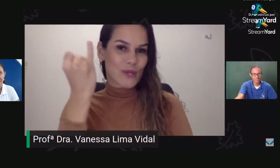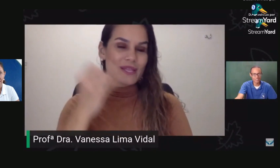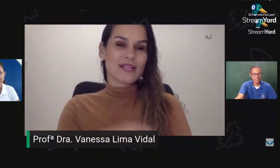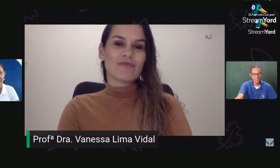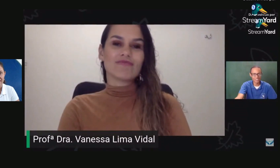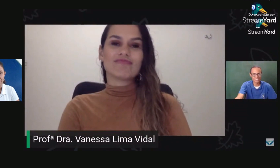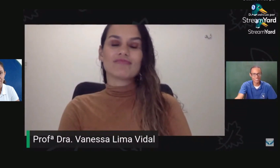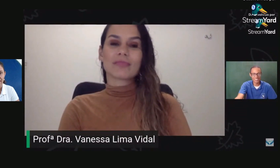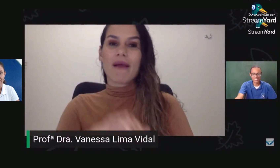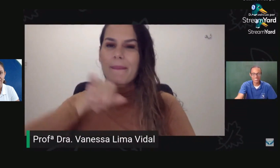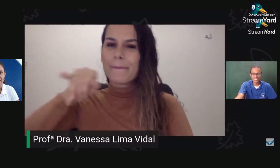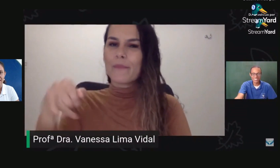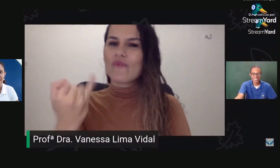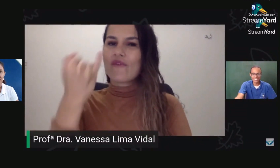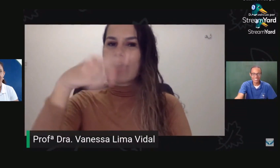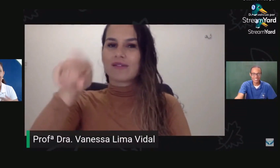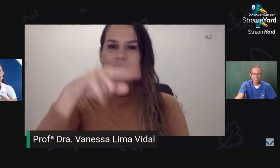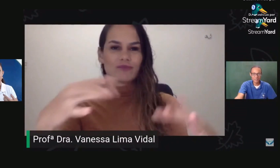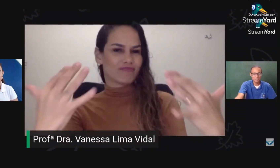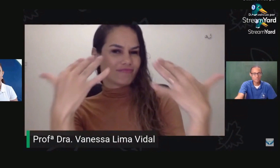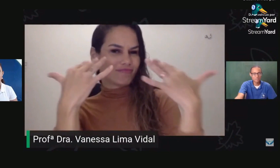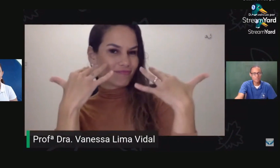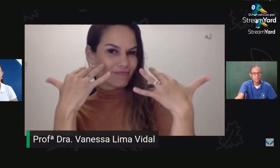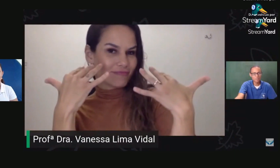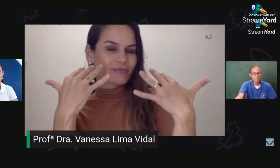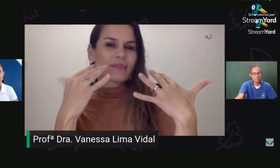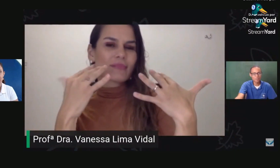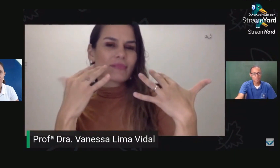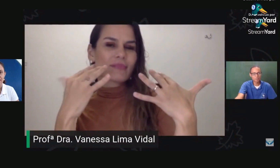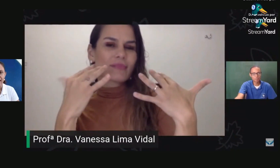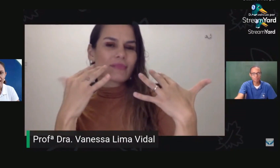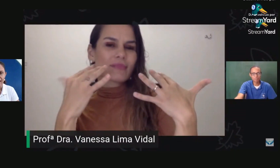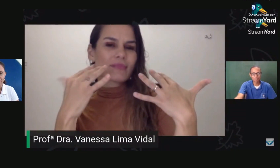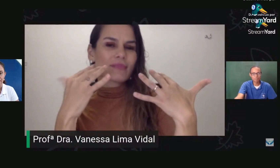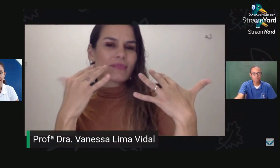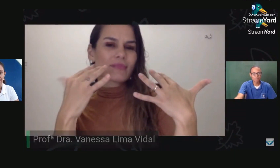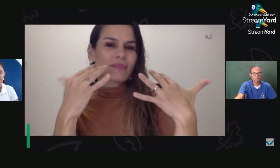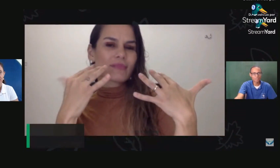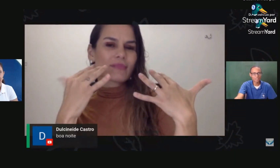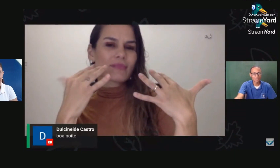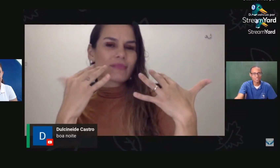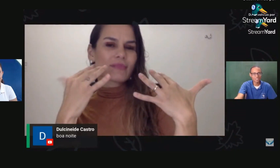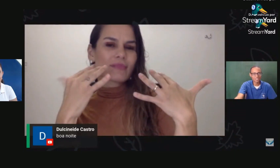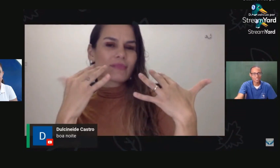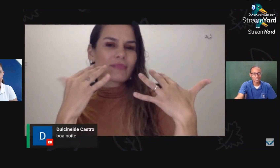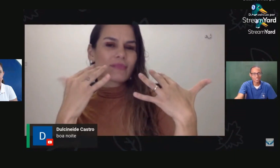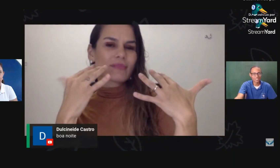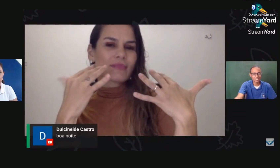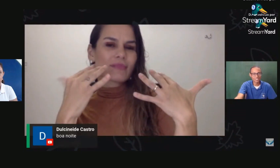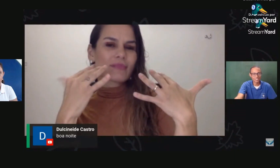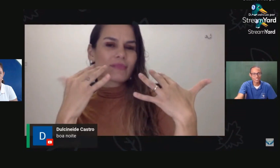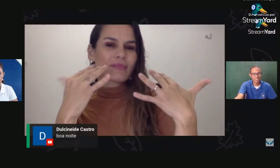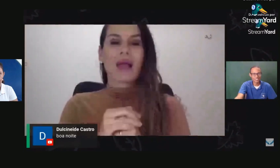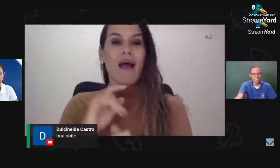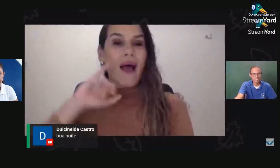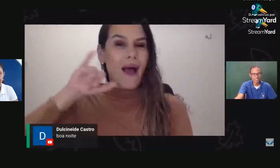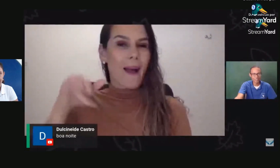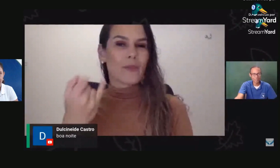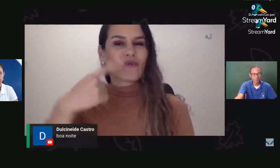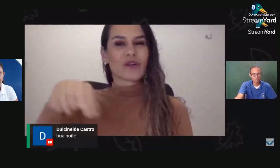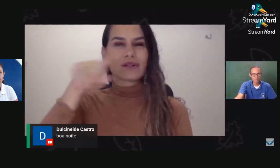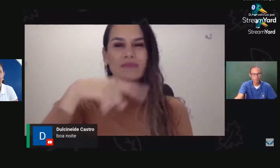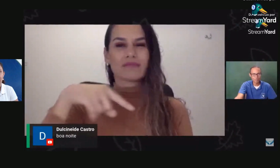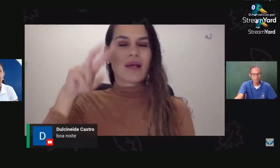agradecer também por esse momento, essa oportunidade que você nos dá, né, para essa visibilidade da pessoa surda.